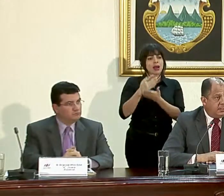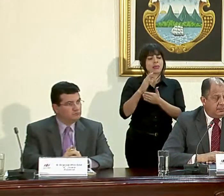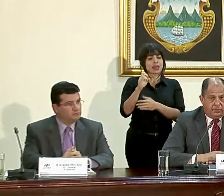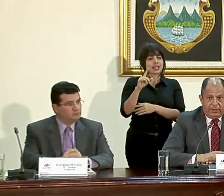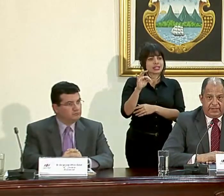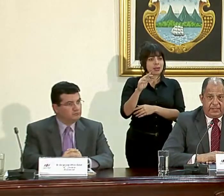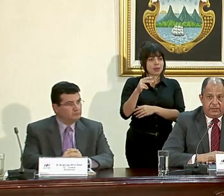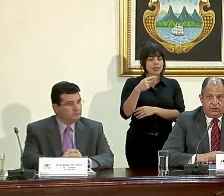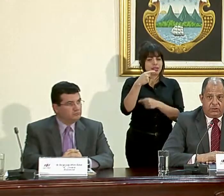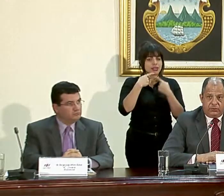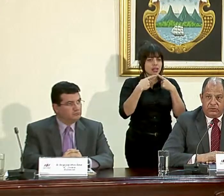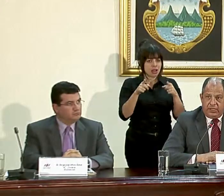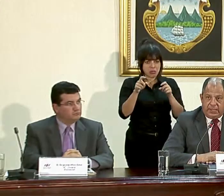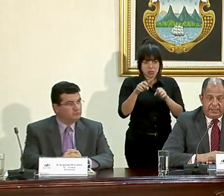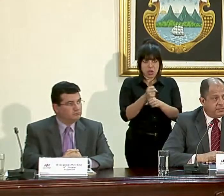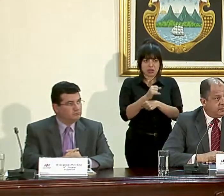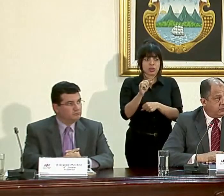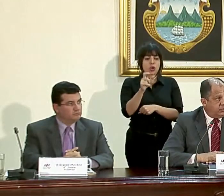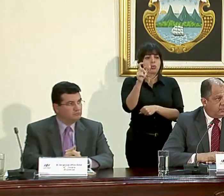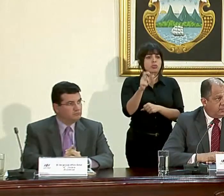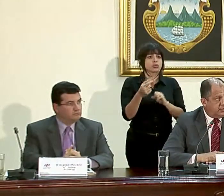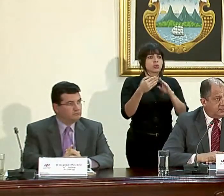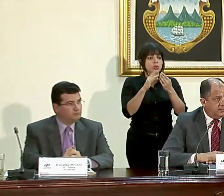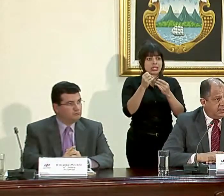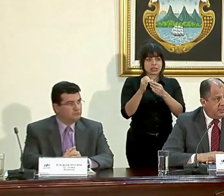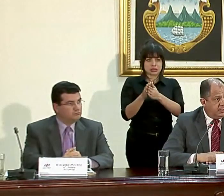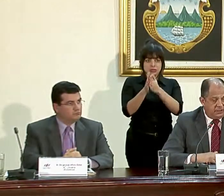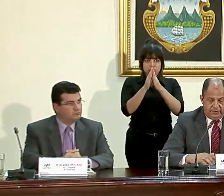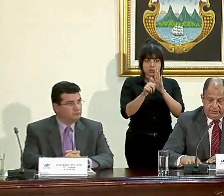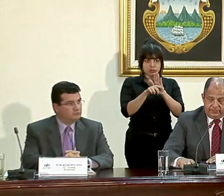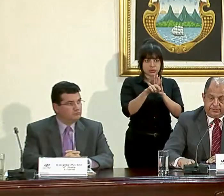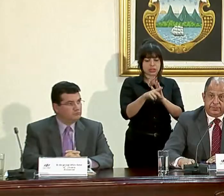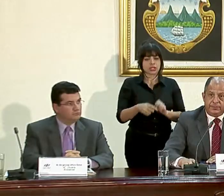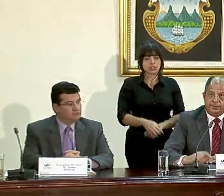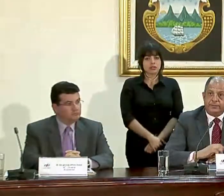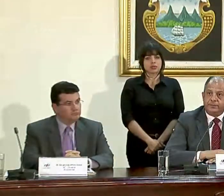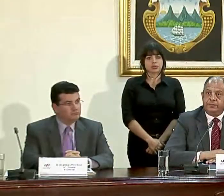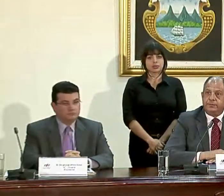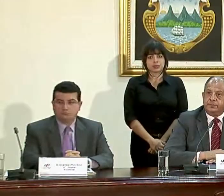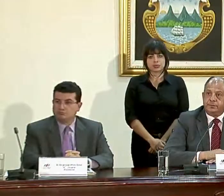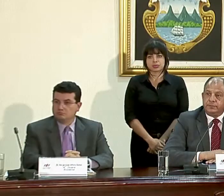además podrá hacerlo como ciudadana si se lo solicita así la Asamblea Legislativa.